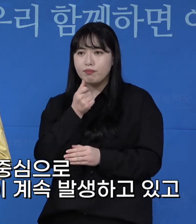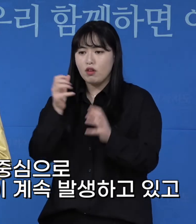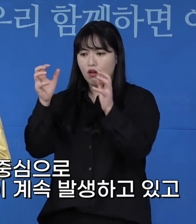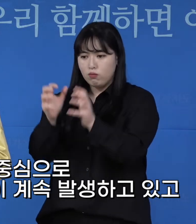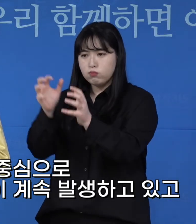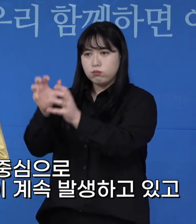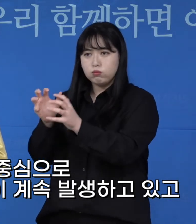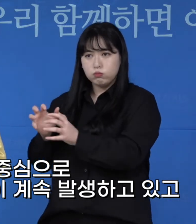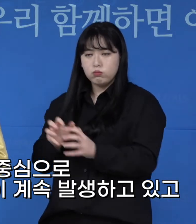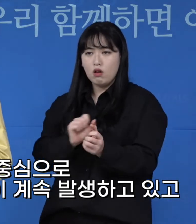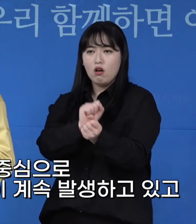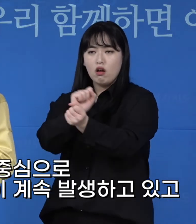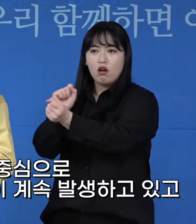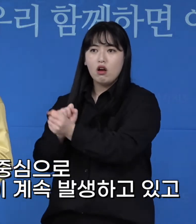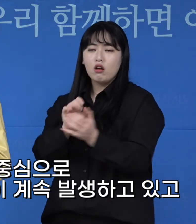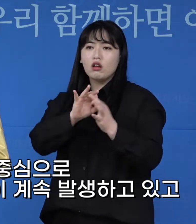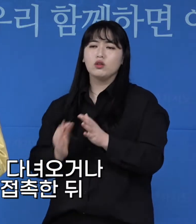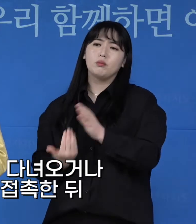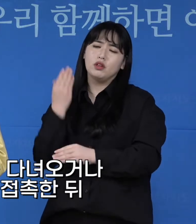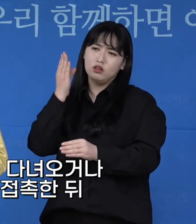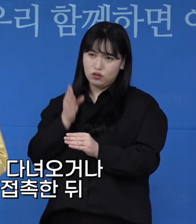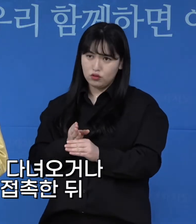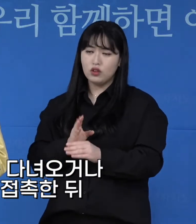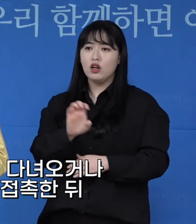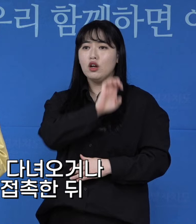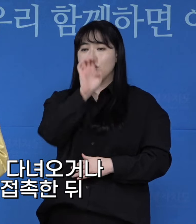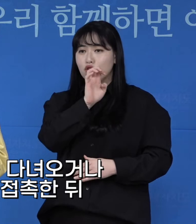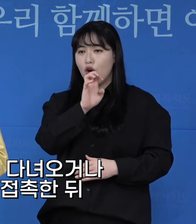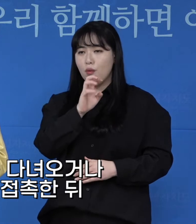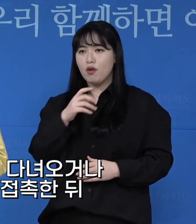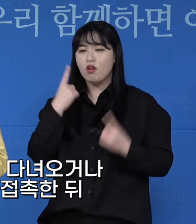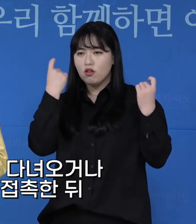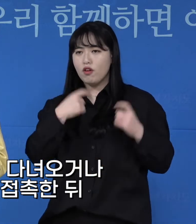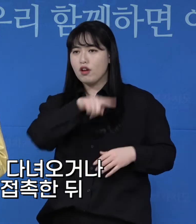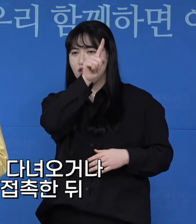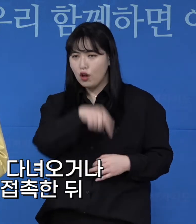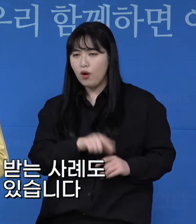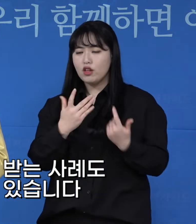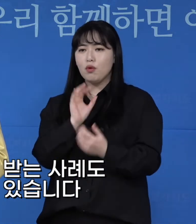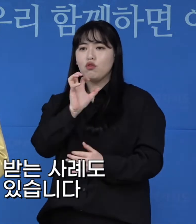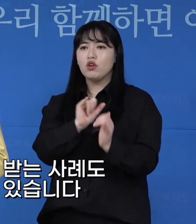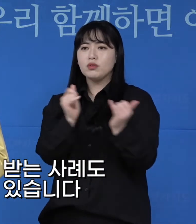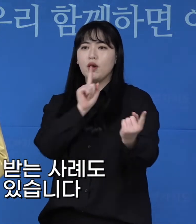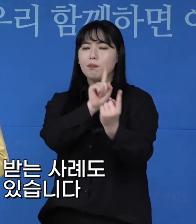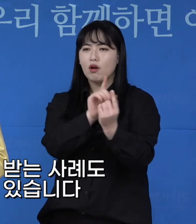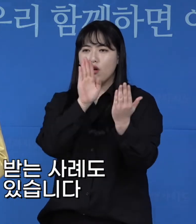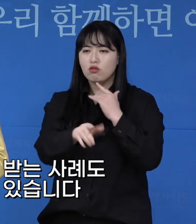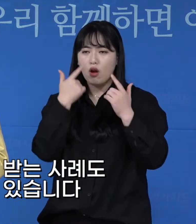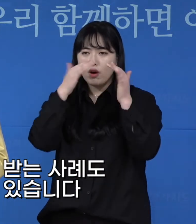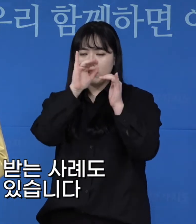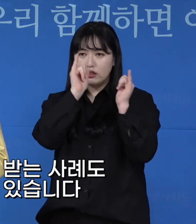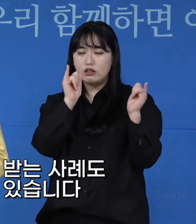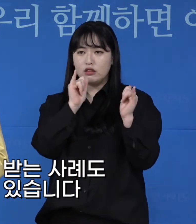집단 감염이 계속 발생하고 있고 유럽 여행을 다녀오거나 유럽인과 접촉한 뒤에 확진 판정을 받는